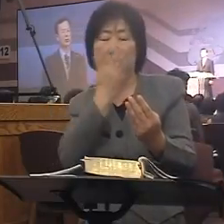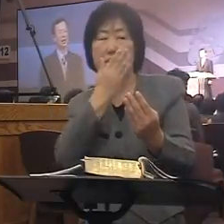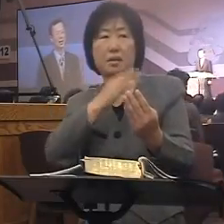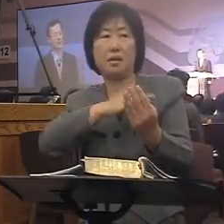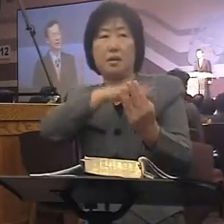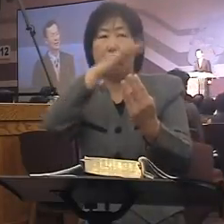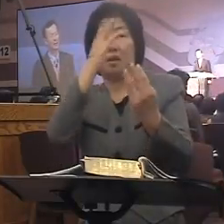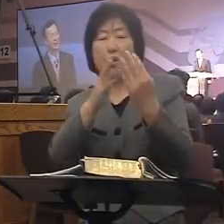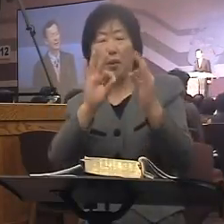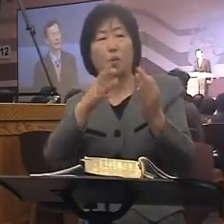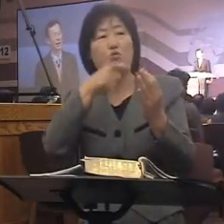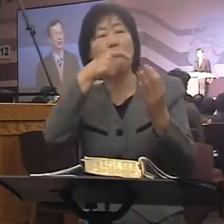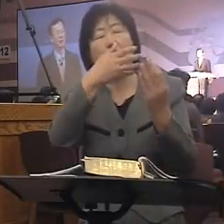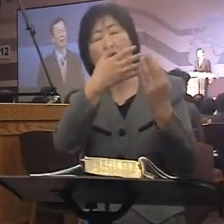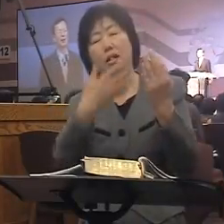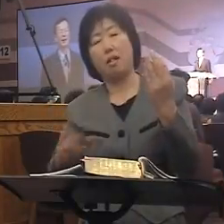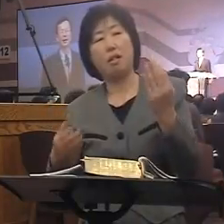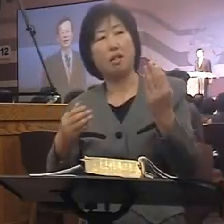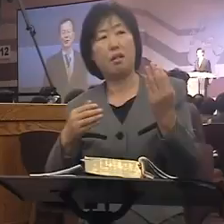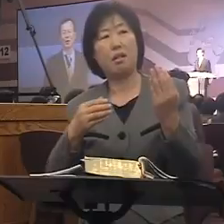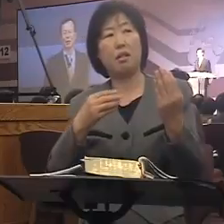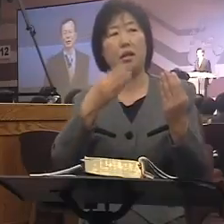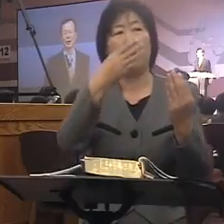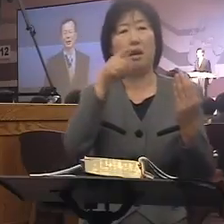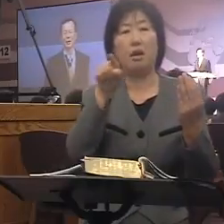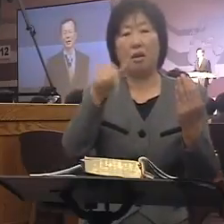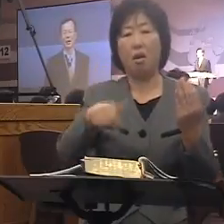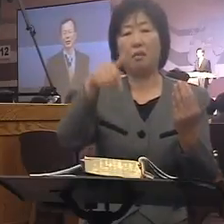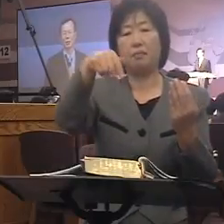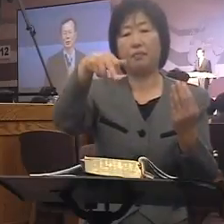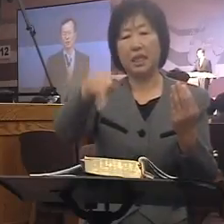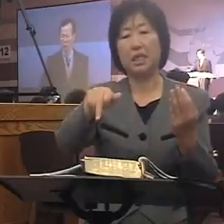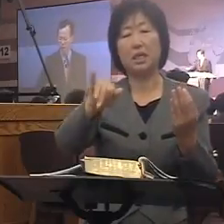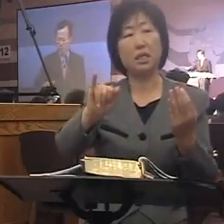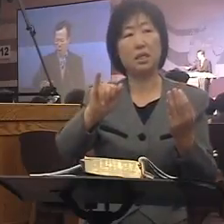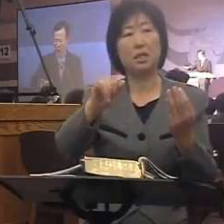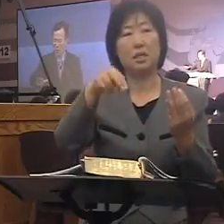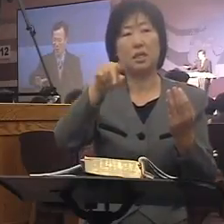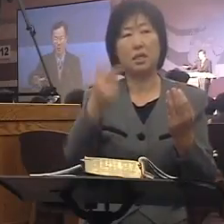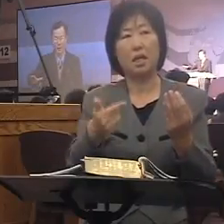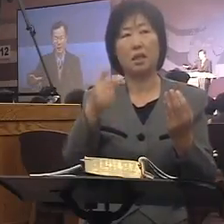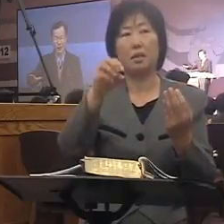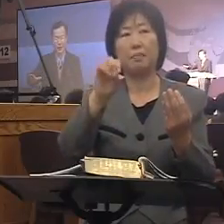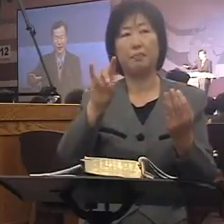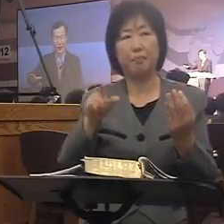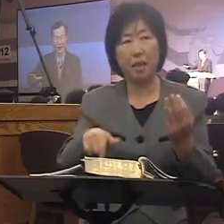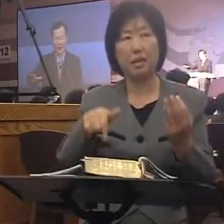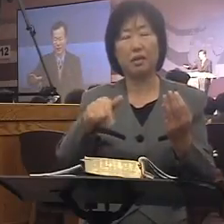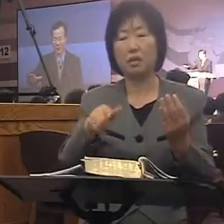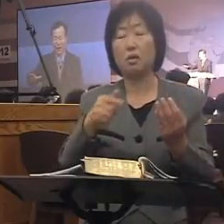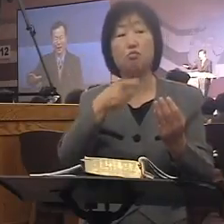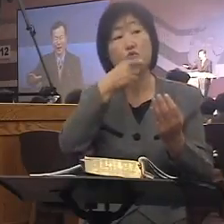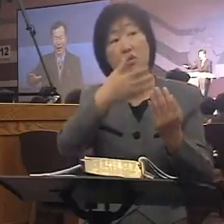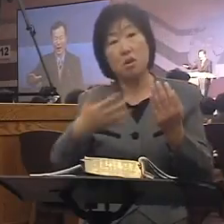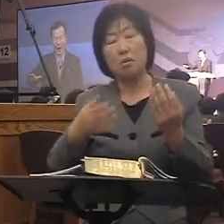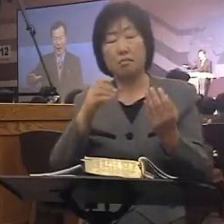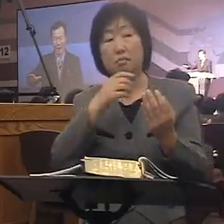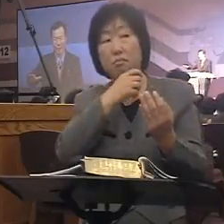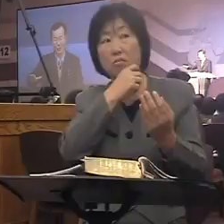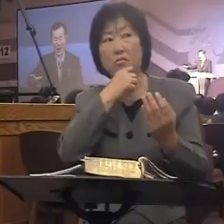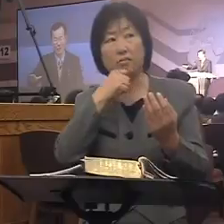산을 지으신 하나님을 다시 한번 만나게 된다고 합니다. 근데 보세요. 평평한 지역은 그